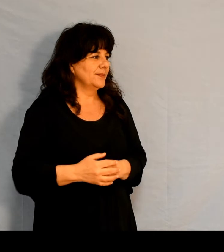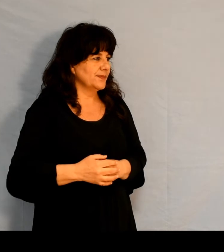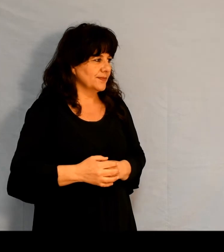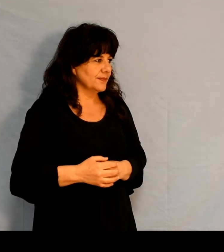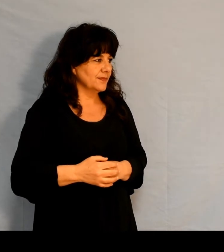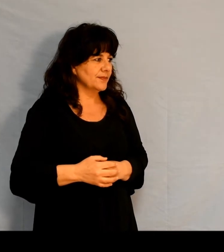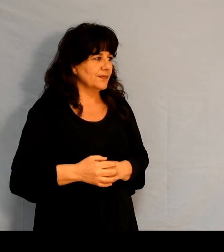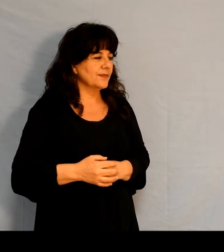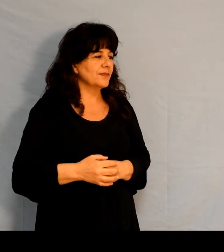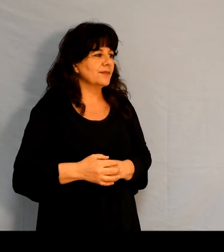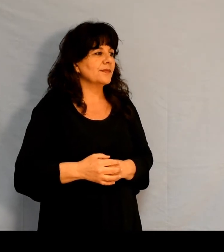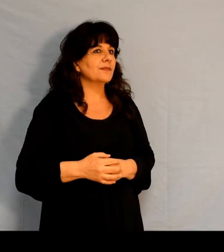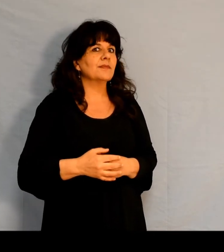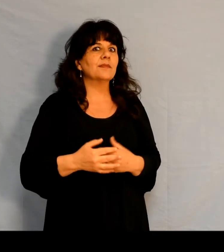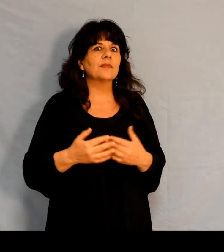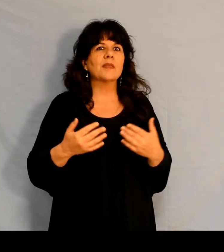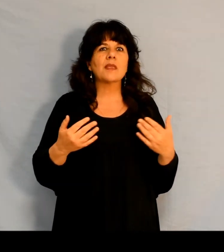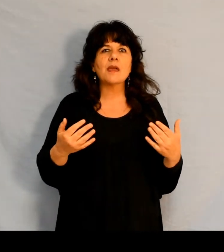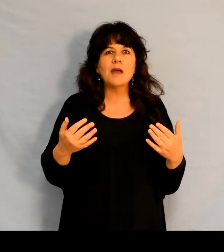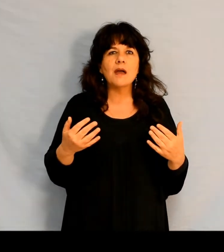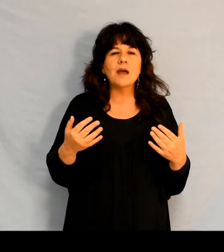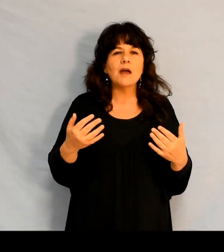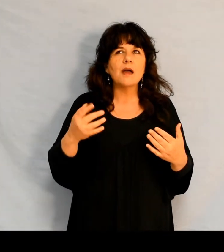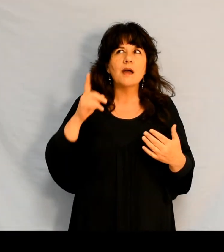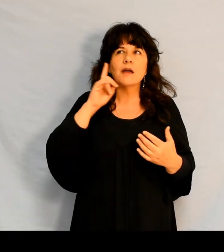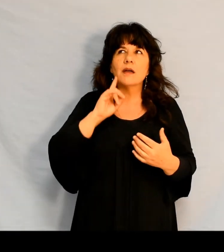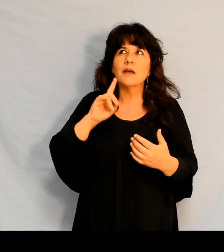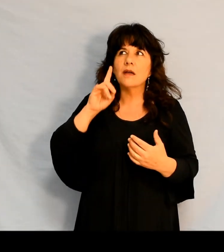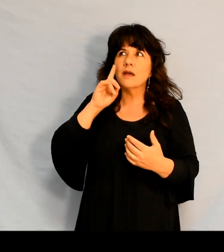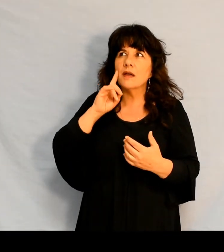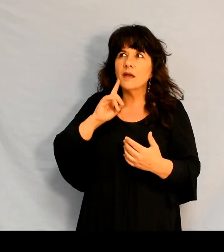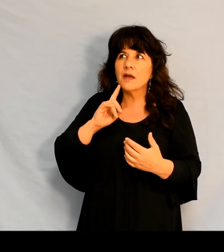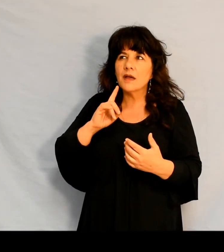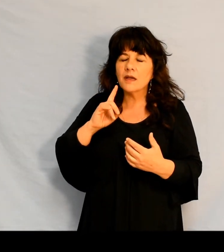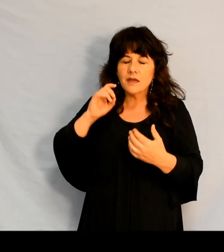Alors, elles se rappelèrent les paroles qu'ils avaient dites.